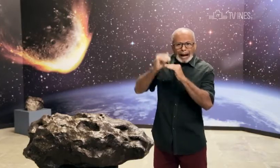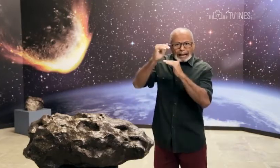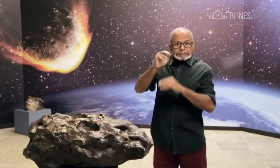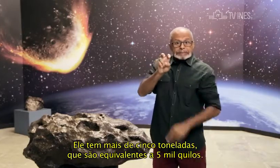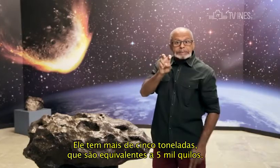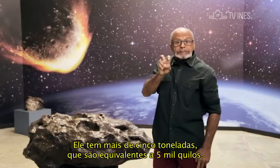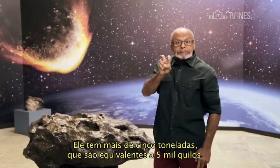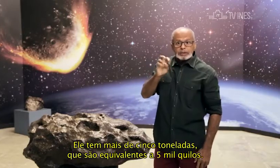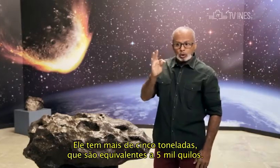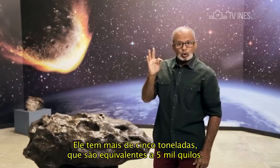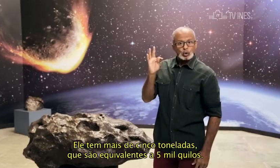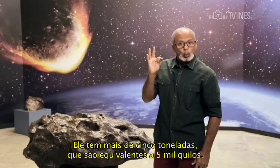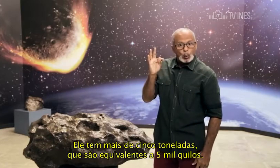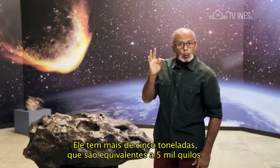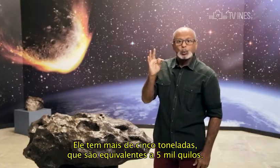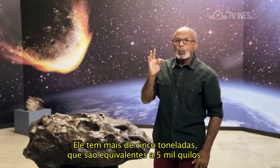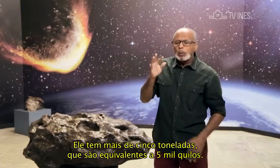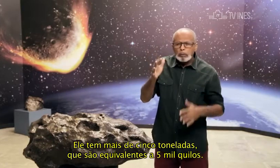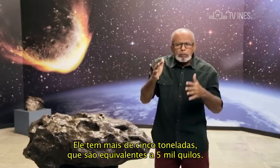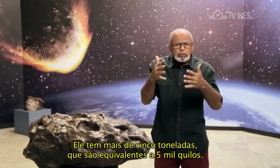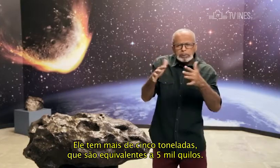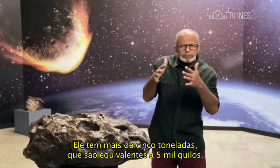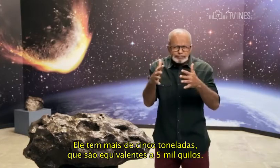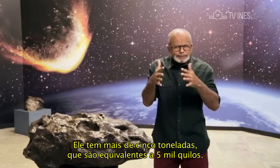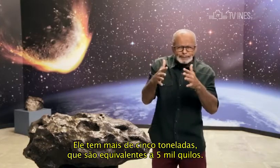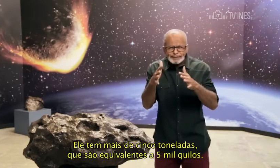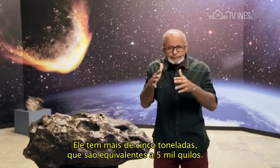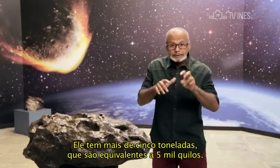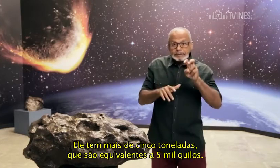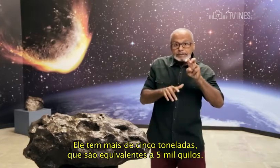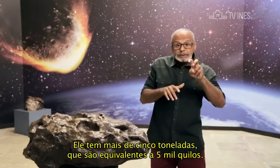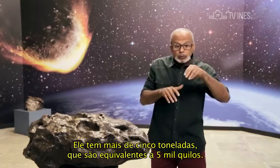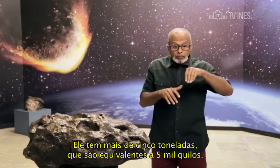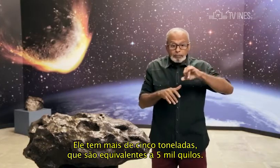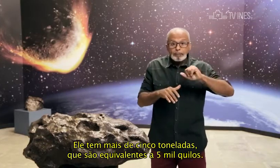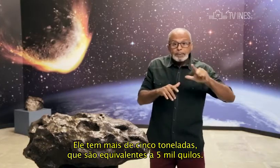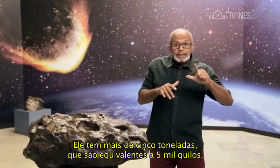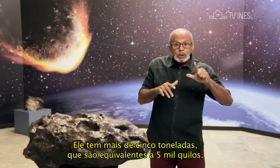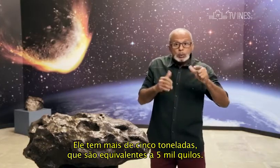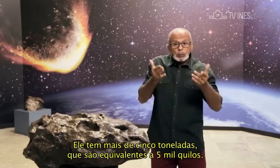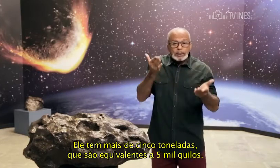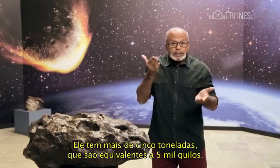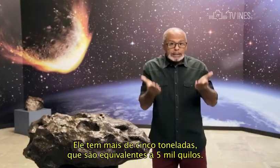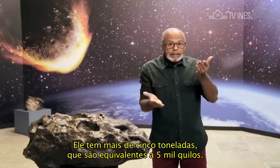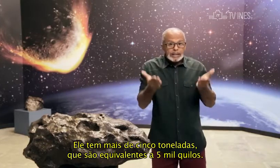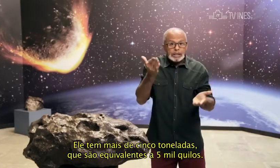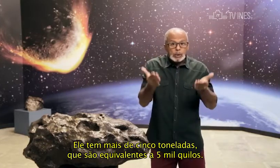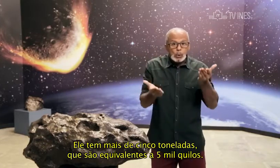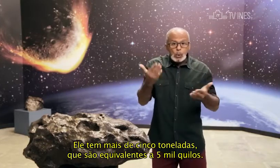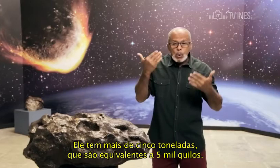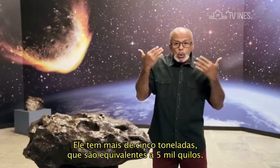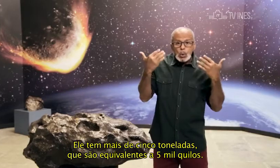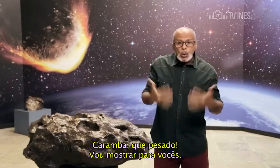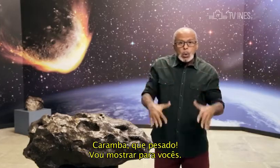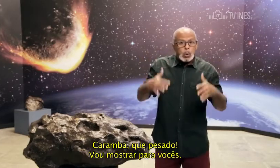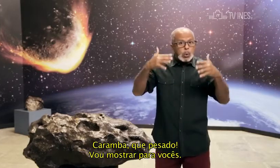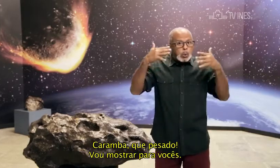Ele tem mais de 5 toneladas, que são equivalentes a 5 mil quilos. Caramba,